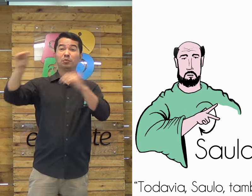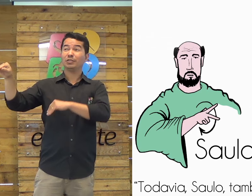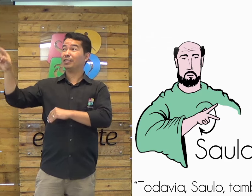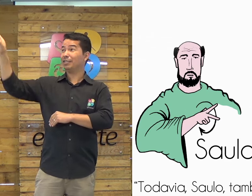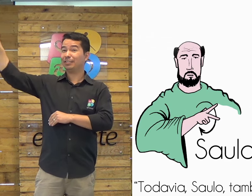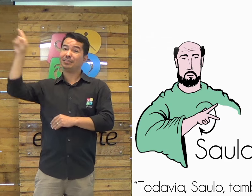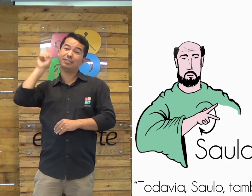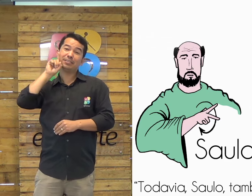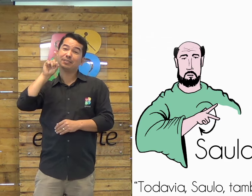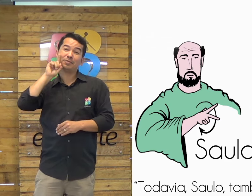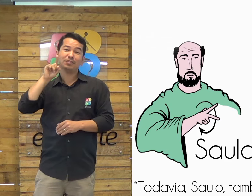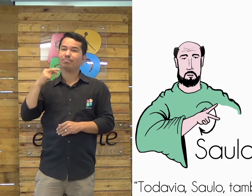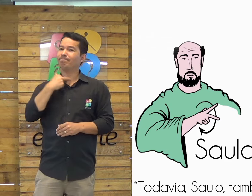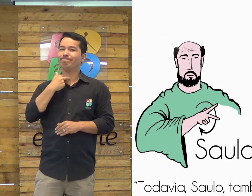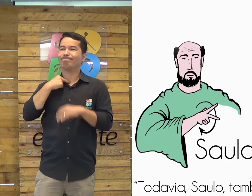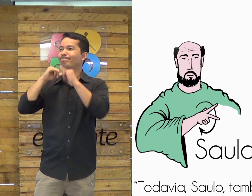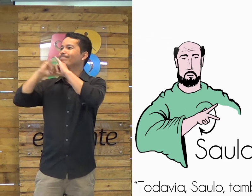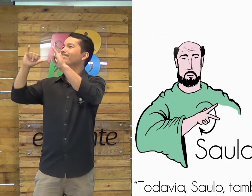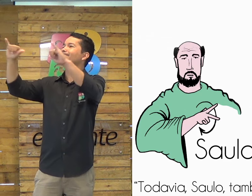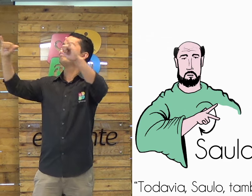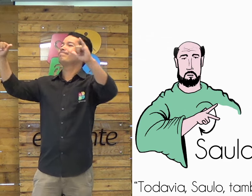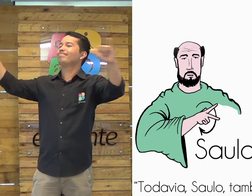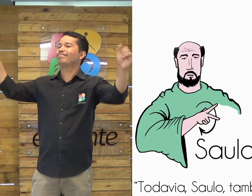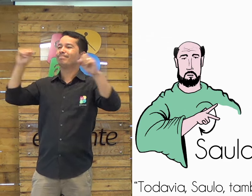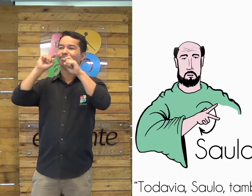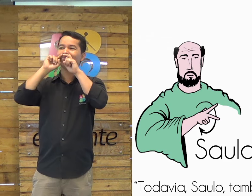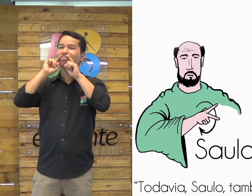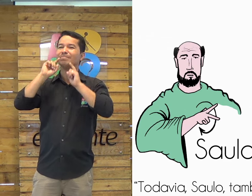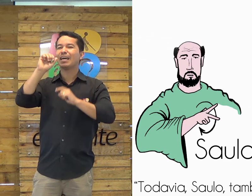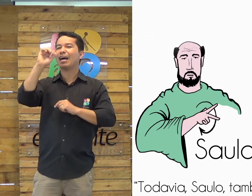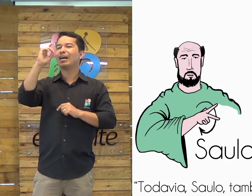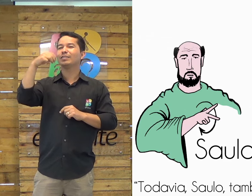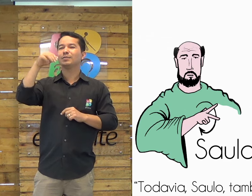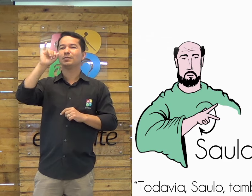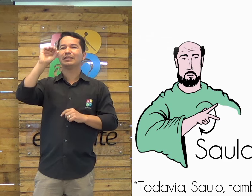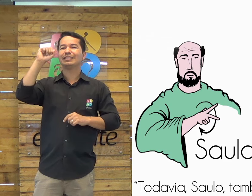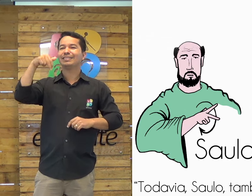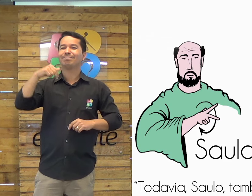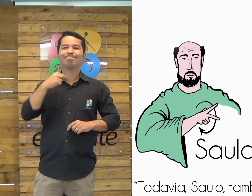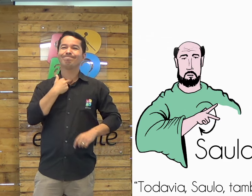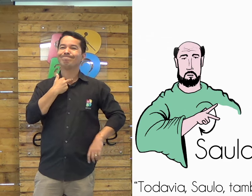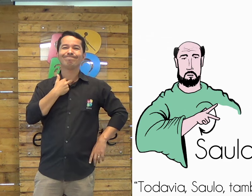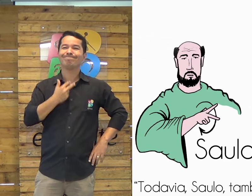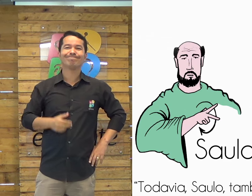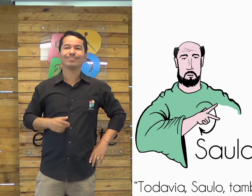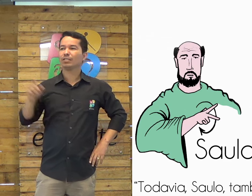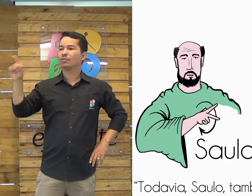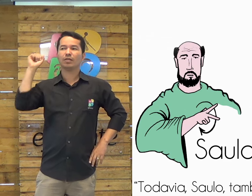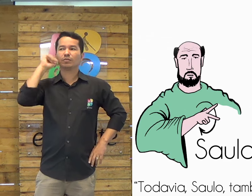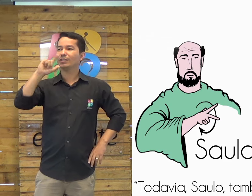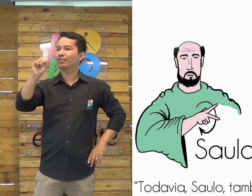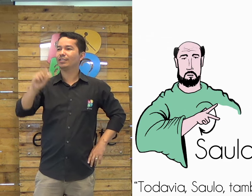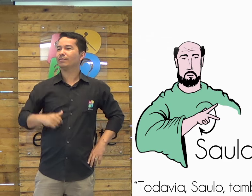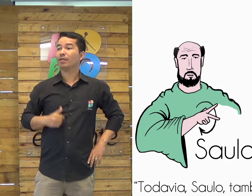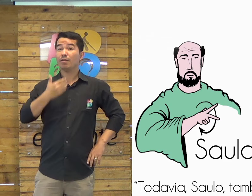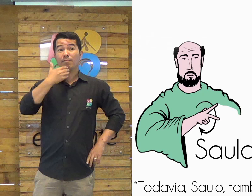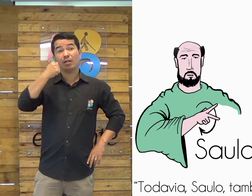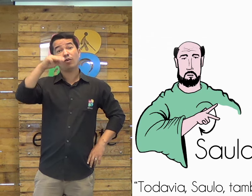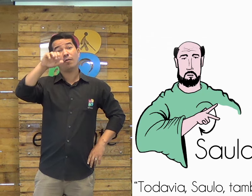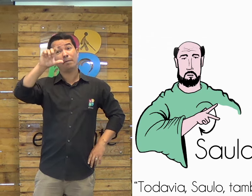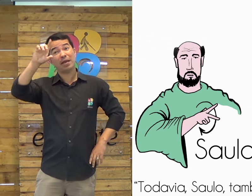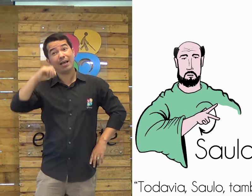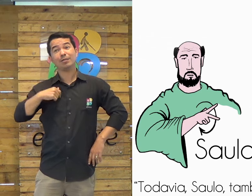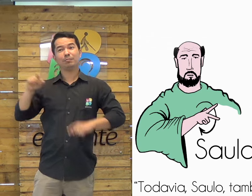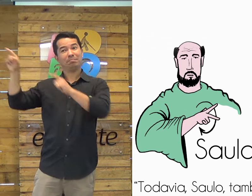exemplo, se um dia eu for para os Estados Unidos, eu não posso falar, ai, o meu nome é Adoniran. Não, não vou poder, porque eles não